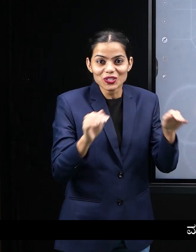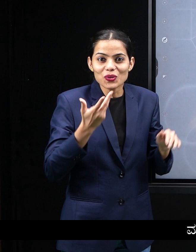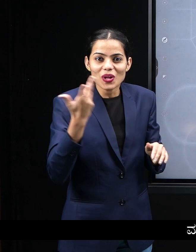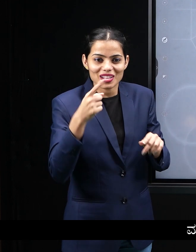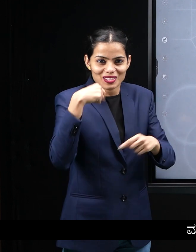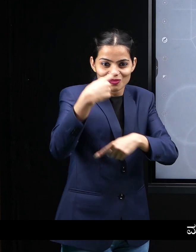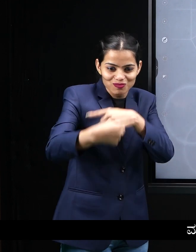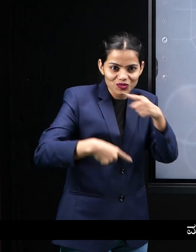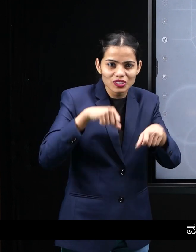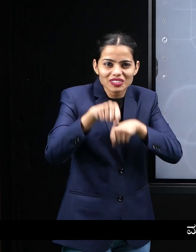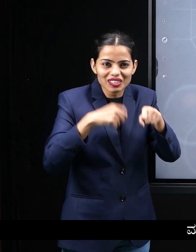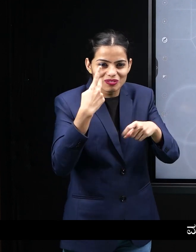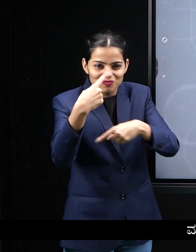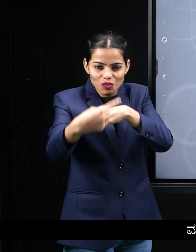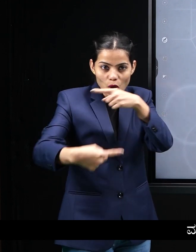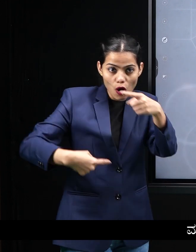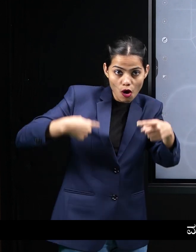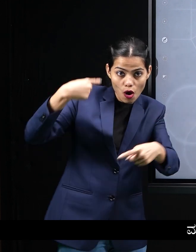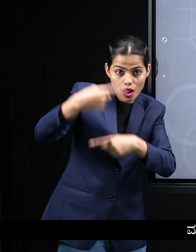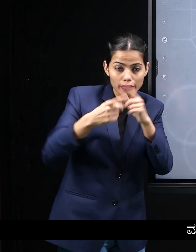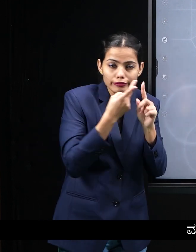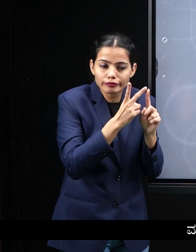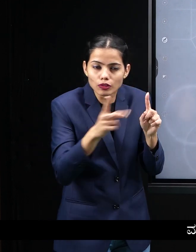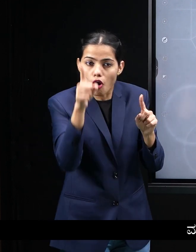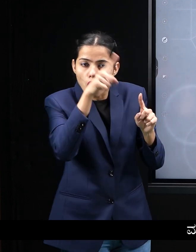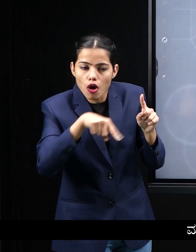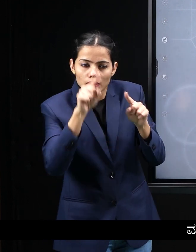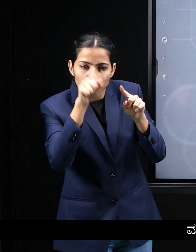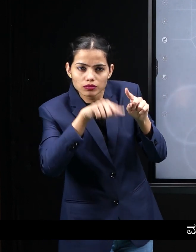ಮಕ್ಕಳು, ಆವರ್ತಕ ಚತುರ್ಭುಜ ಎಂದರೇನು?